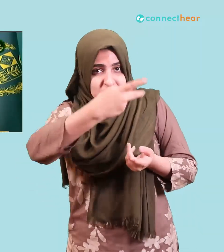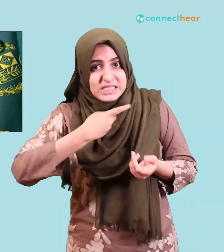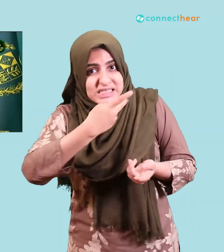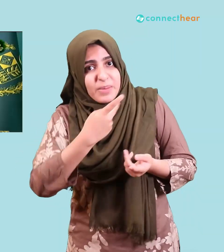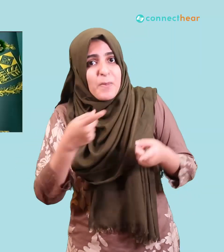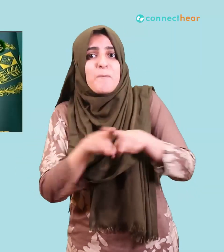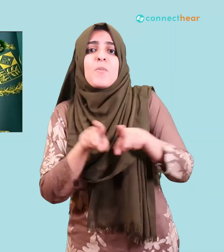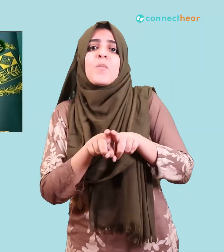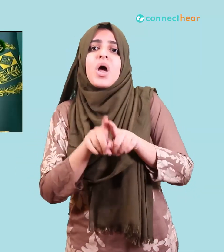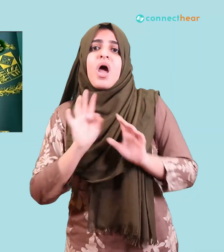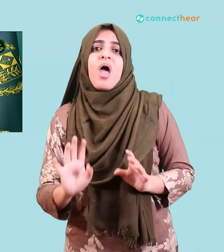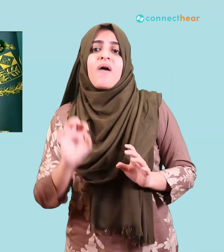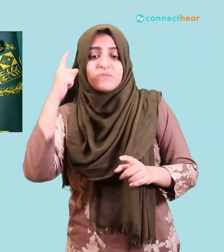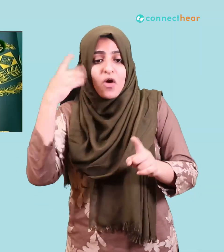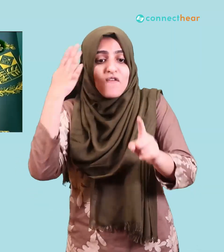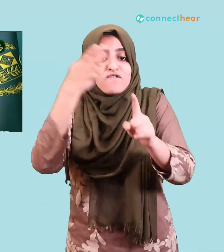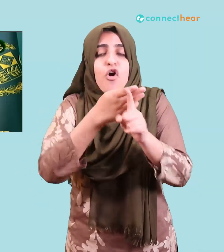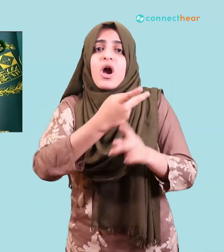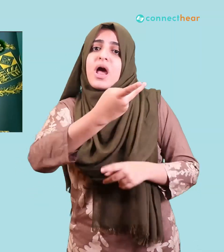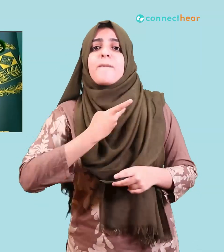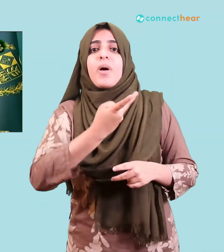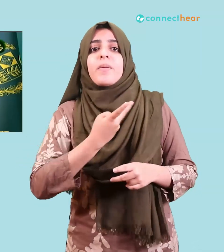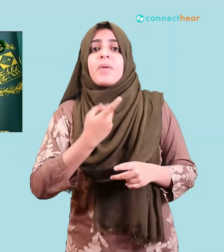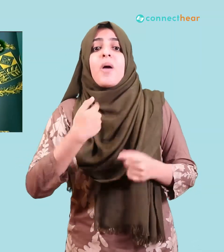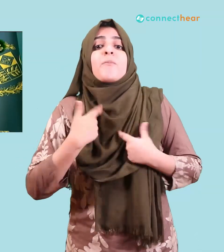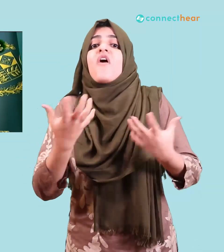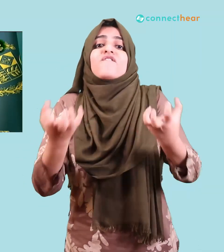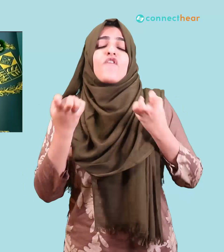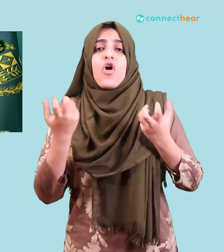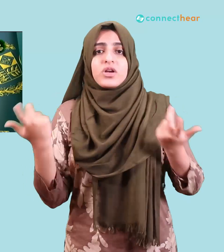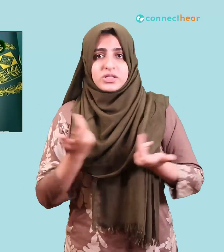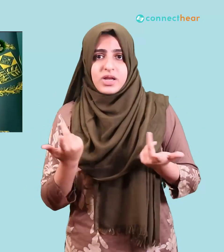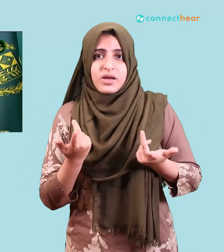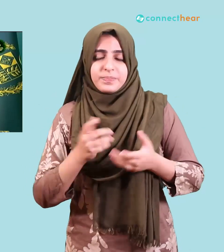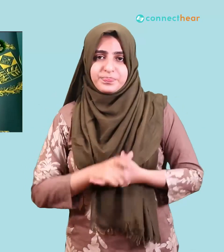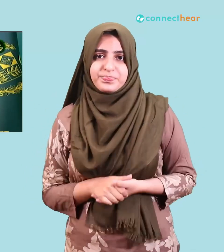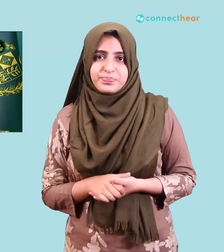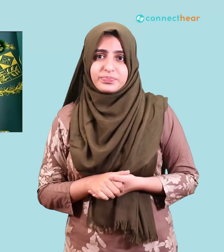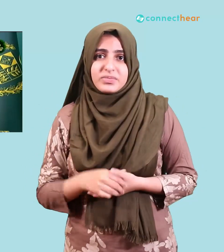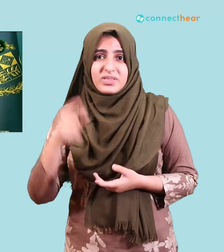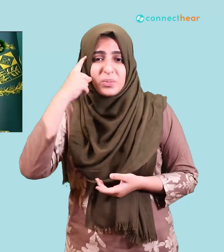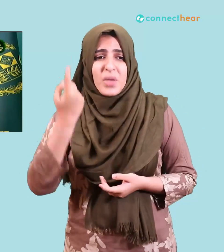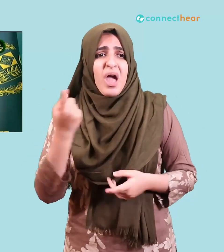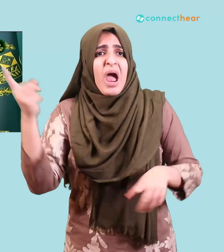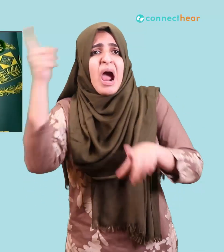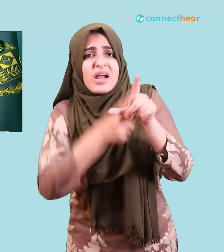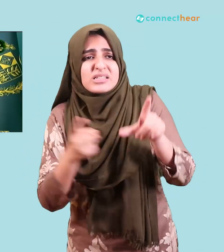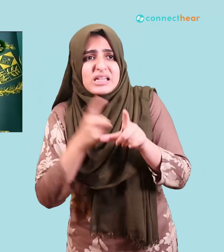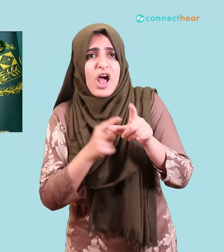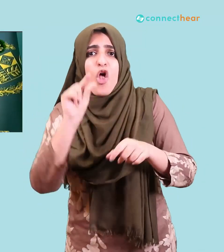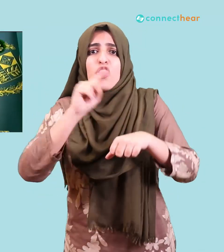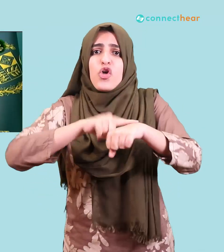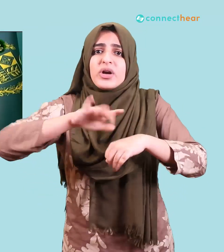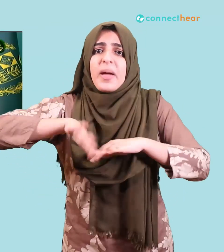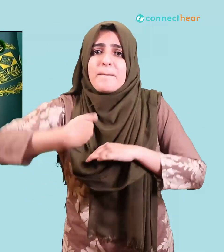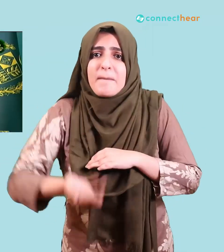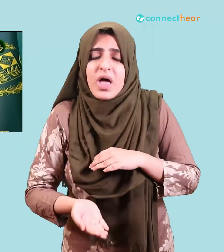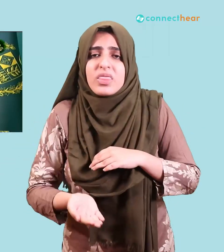ہی ہے، ہم کیا چاہتے ہیں کہ ہم یہ چاہتے ہیں کہ یہ جو ہر تھوڑے سالوں کے